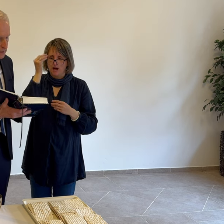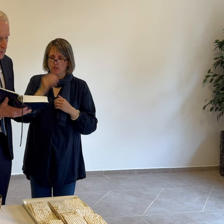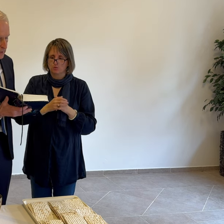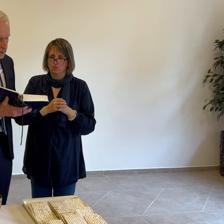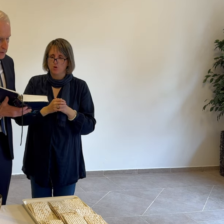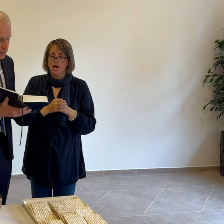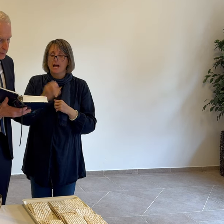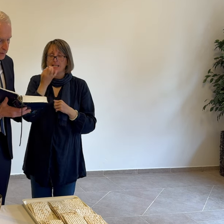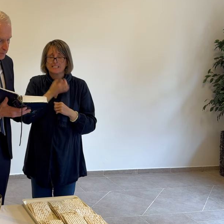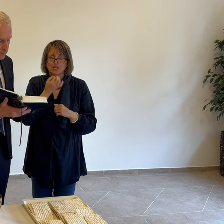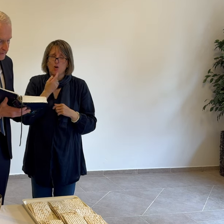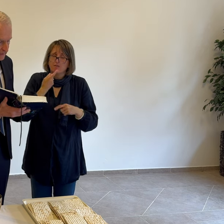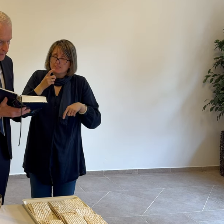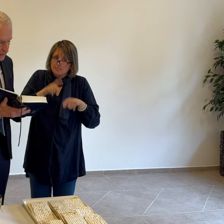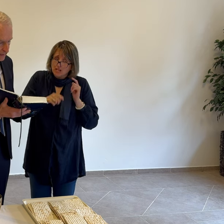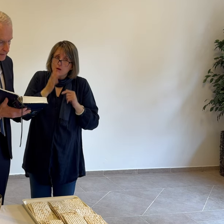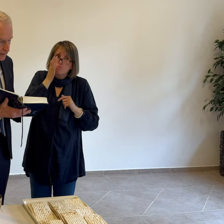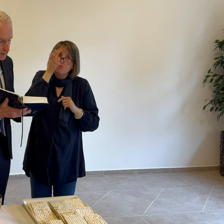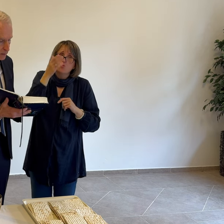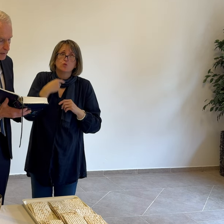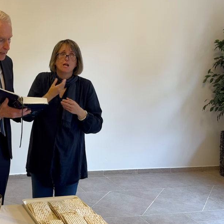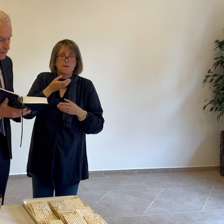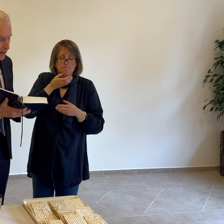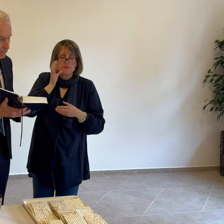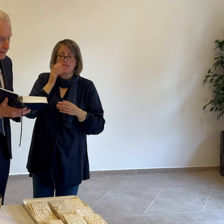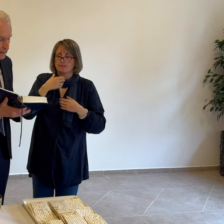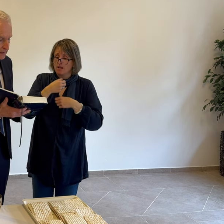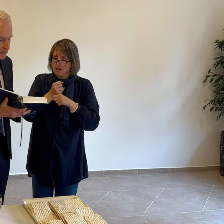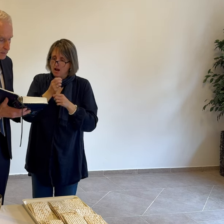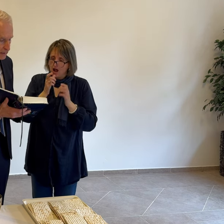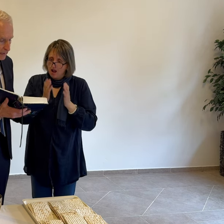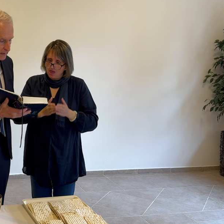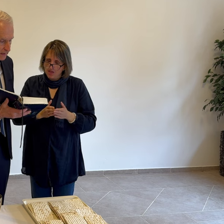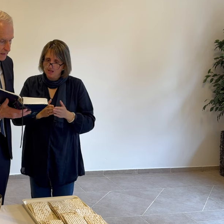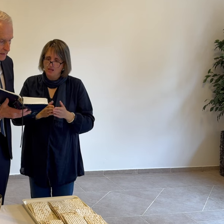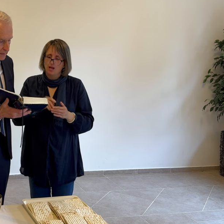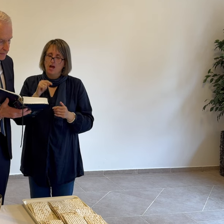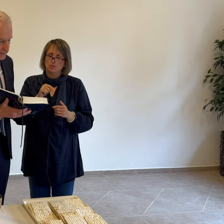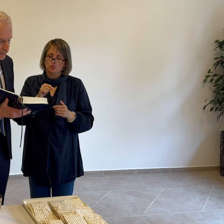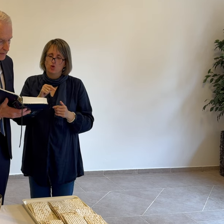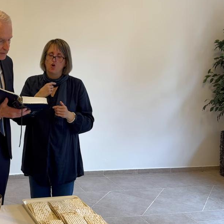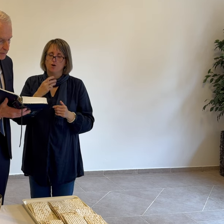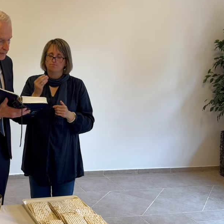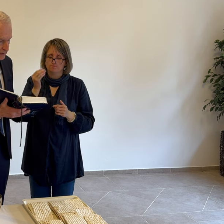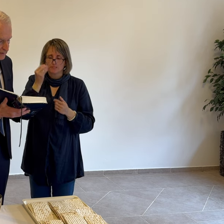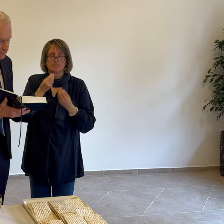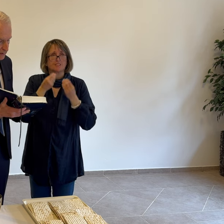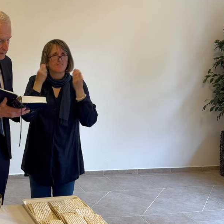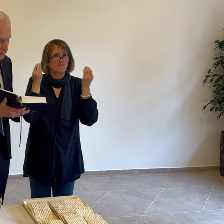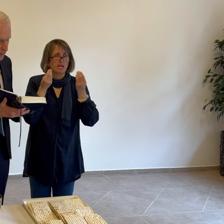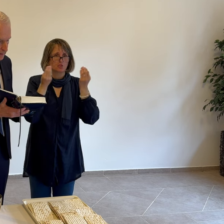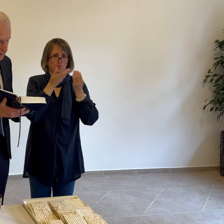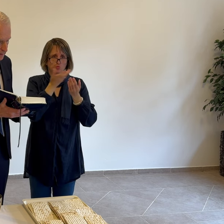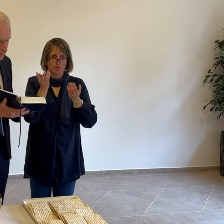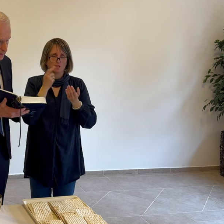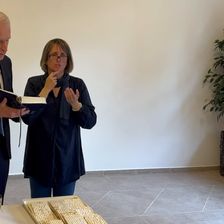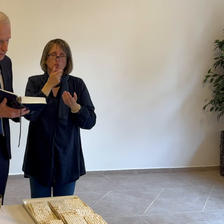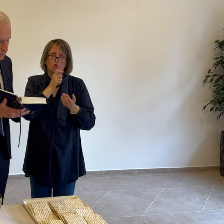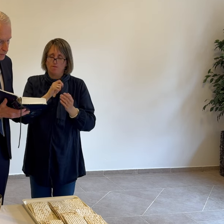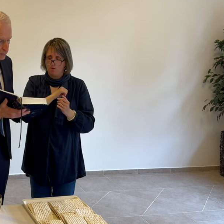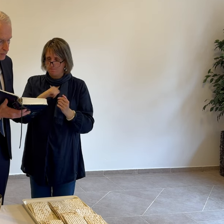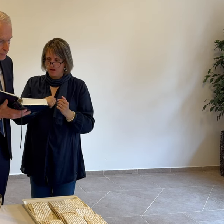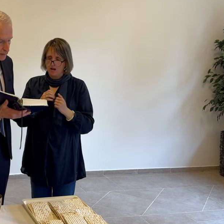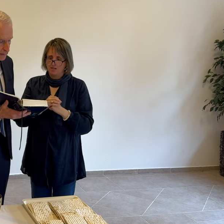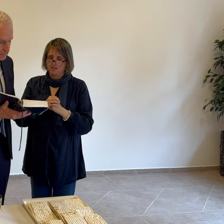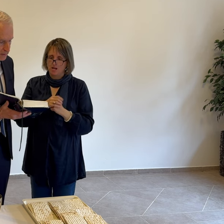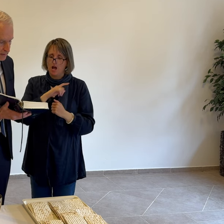neboť kdykoliv byste jedli tento chléb a pili tento kalich zvěstujete smrt Páně